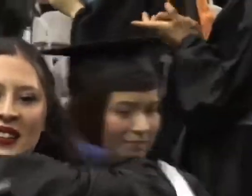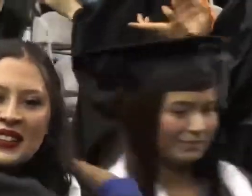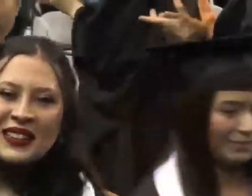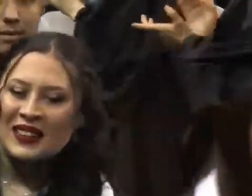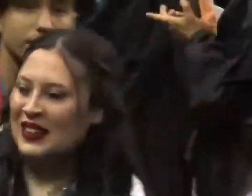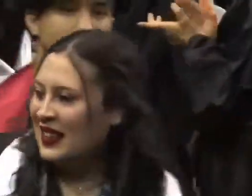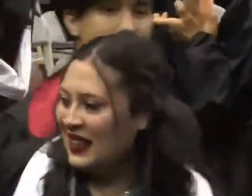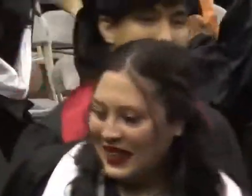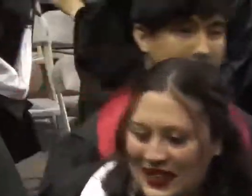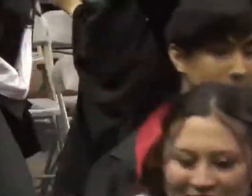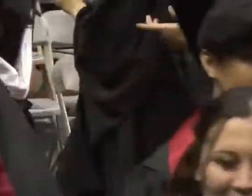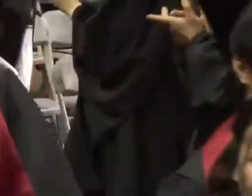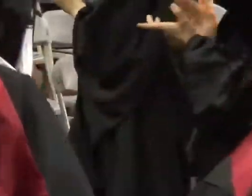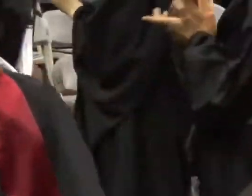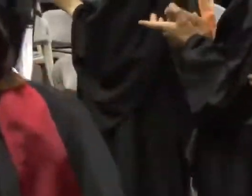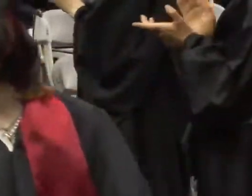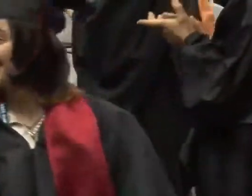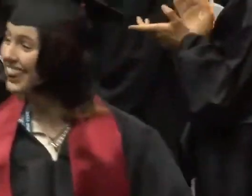Zapopan.